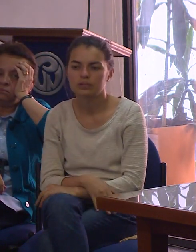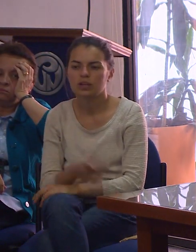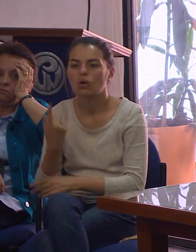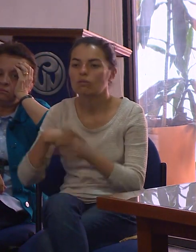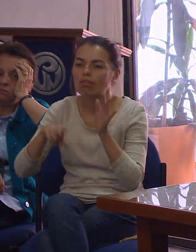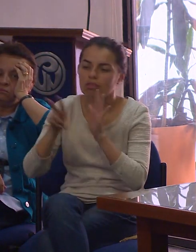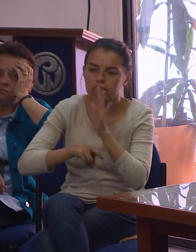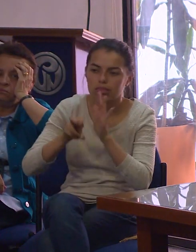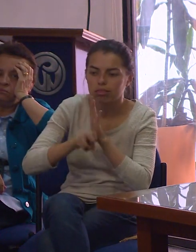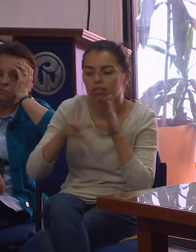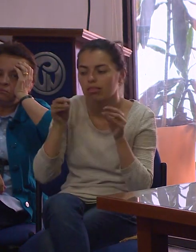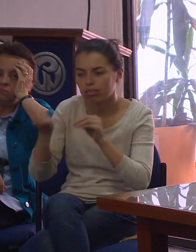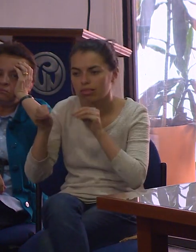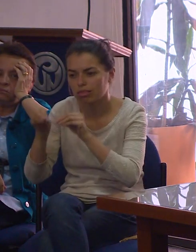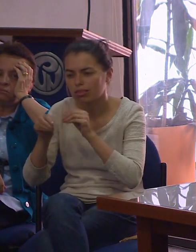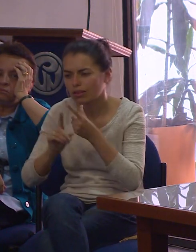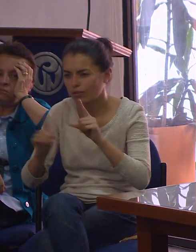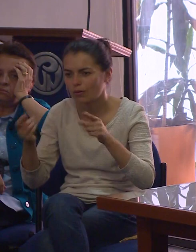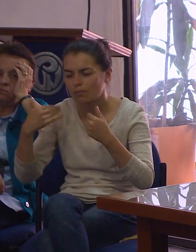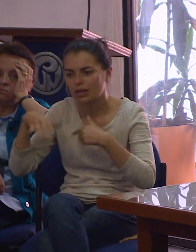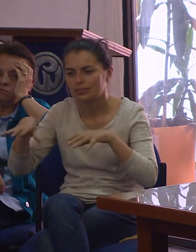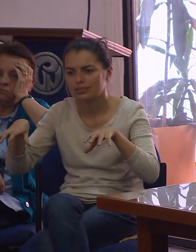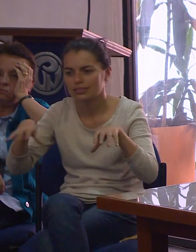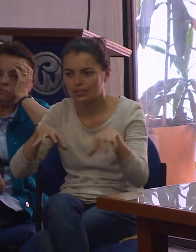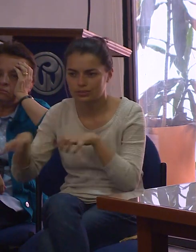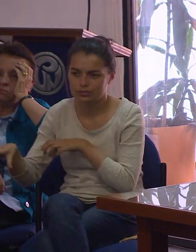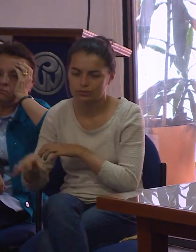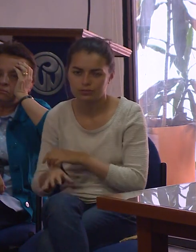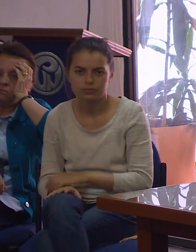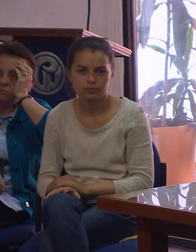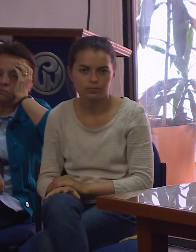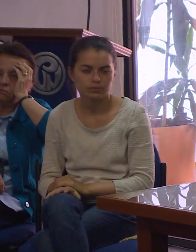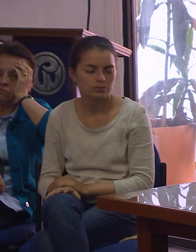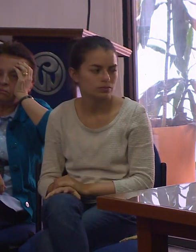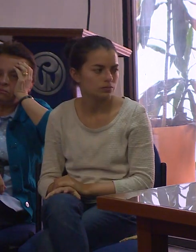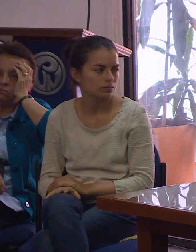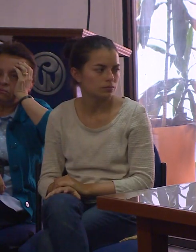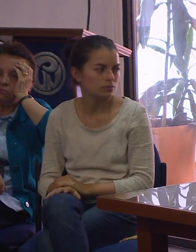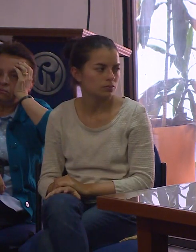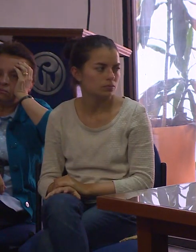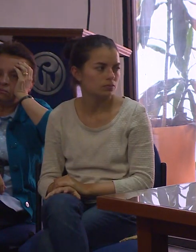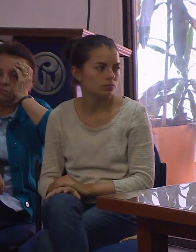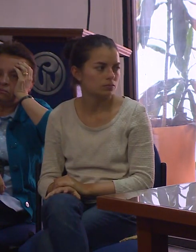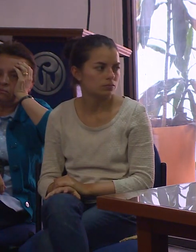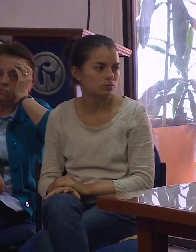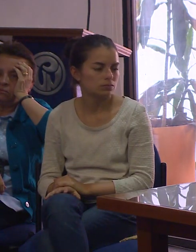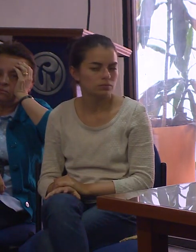teoría, sino más como acción realmente.